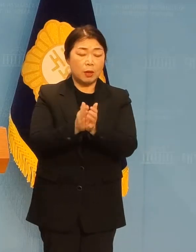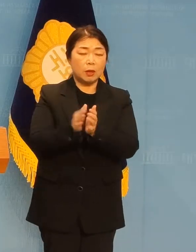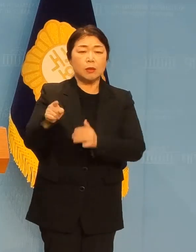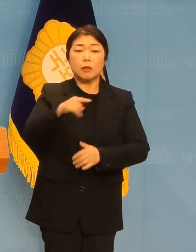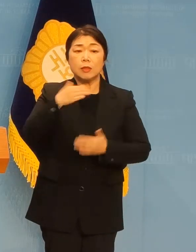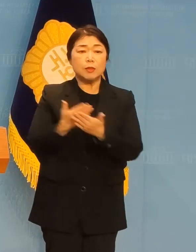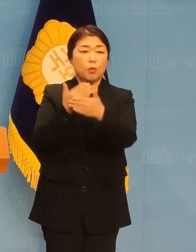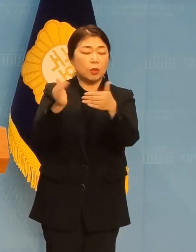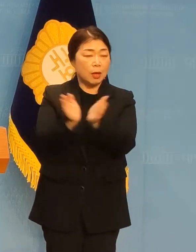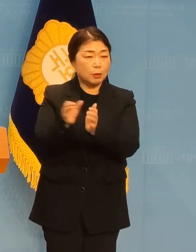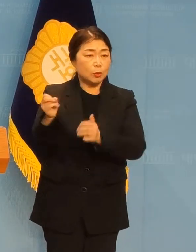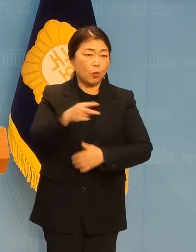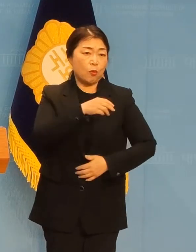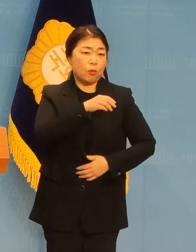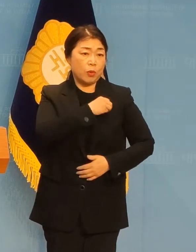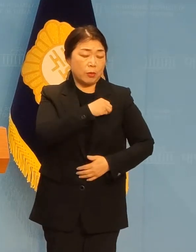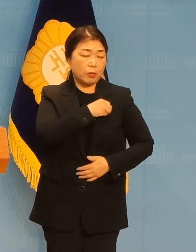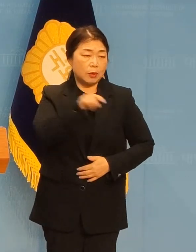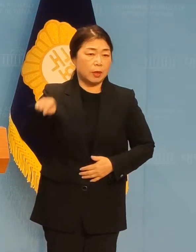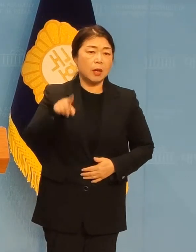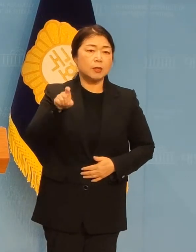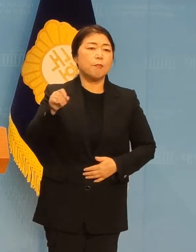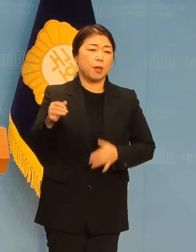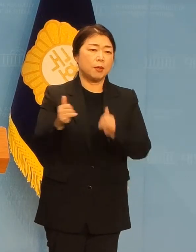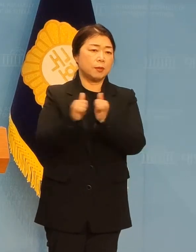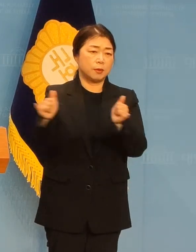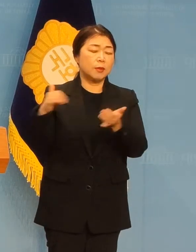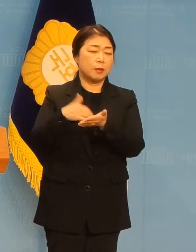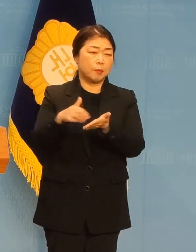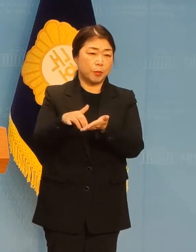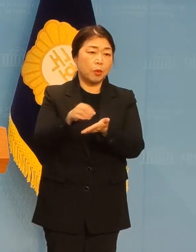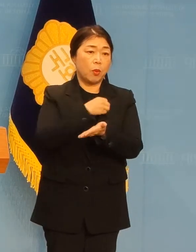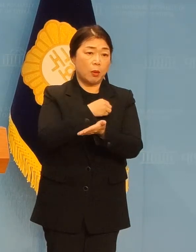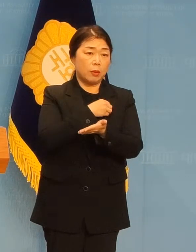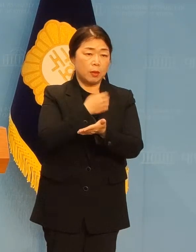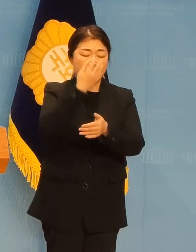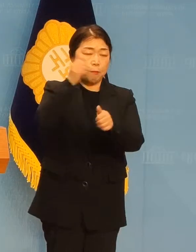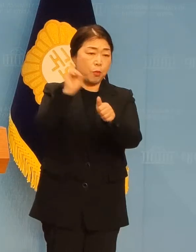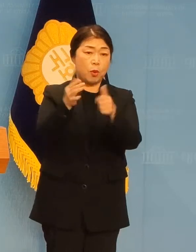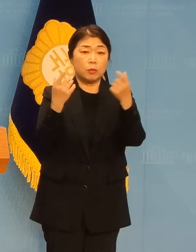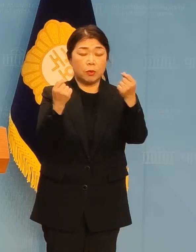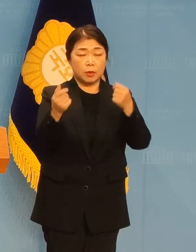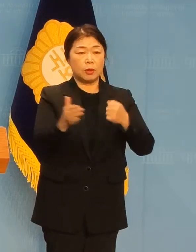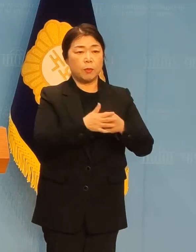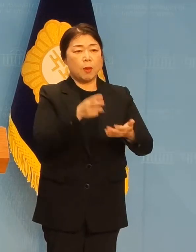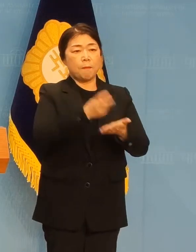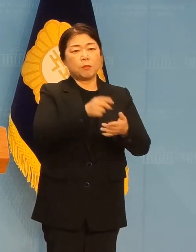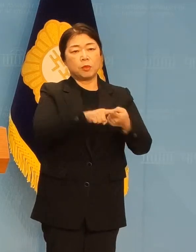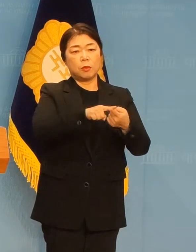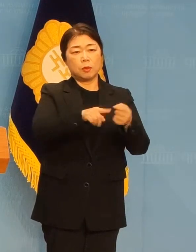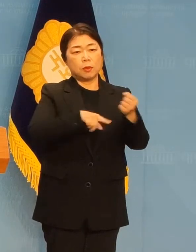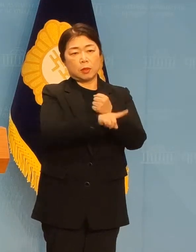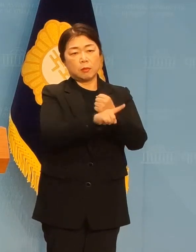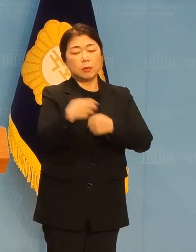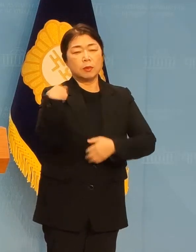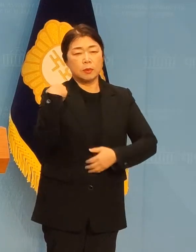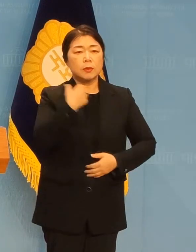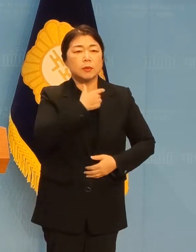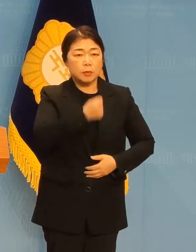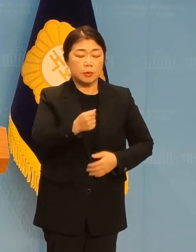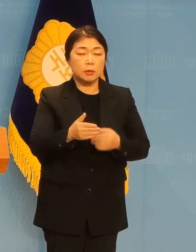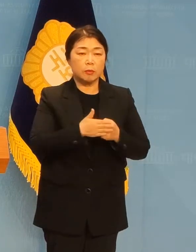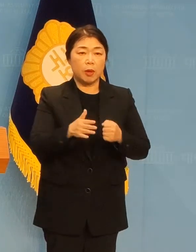훼손하거나 모욕한 것입니다. 법적 책임을 묻기 위해 기자회견을 마친 후 영등포 경찰서에 고발할